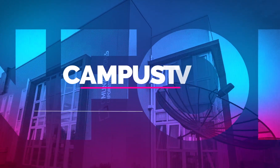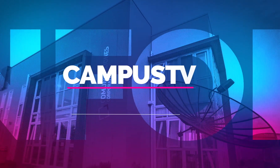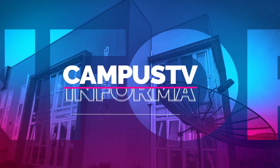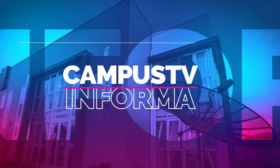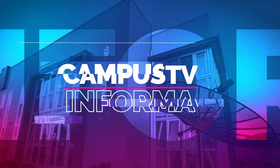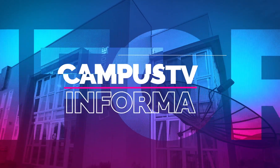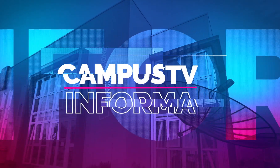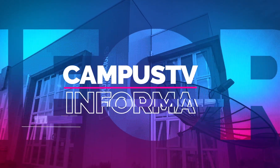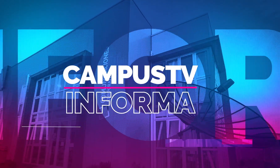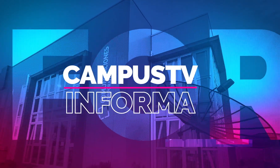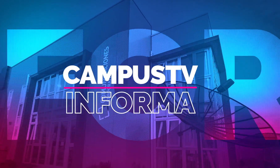maulina